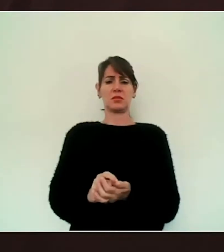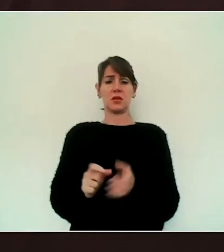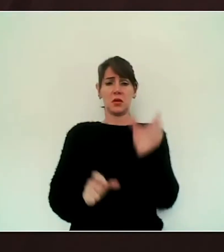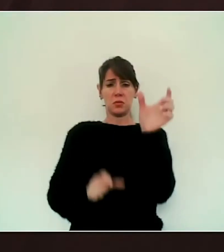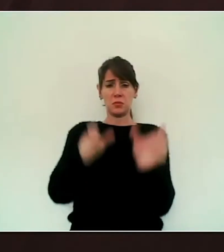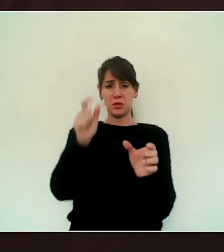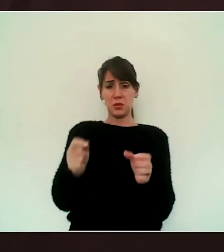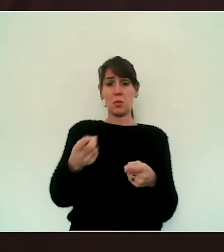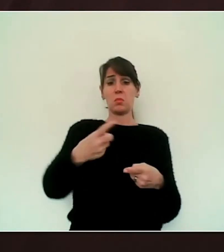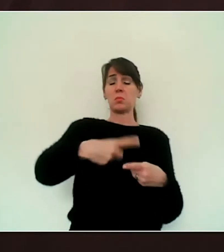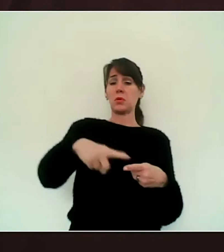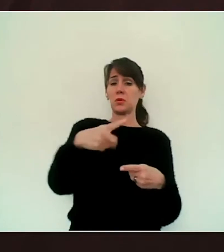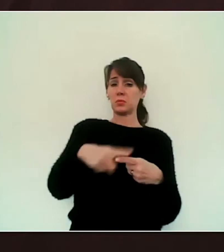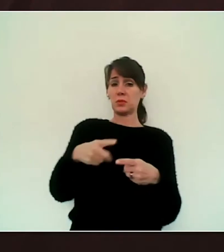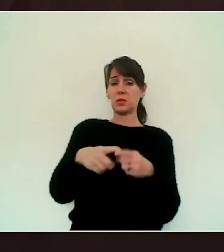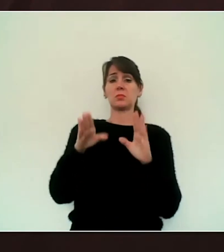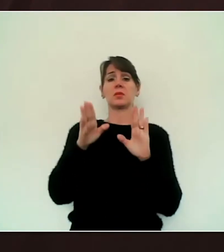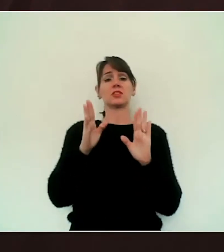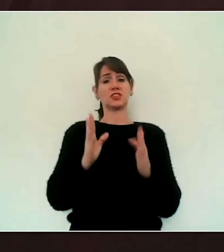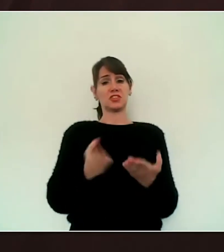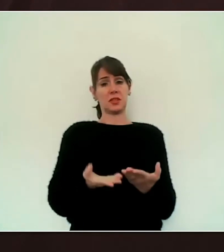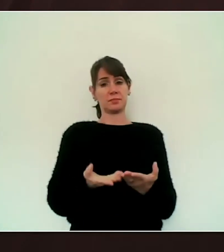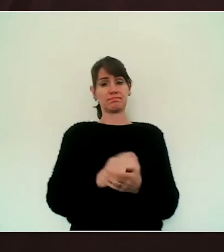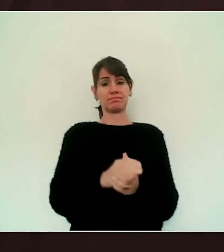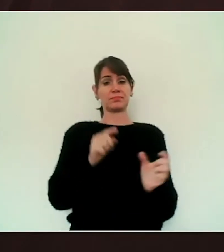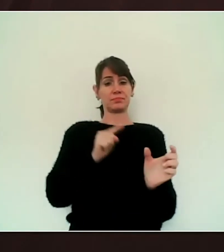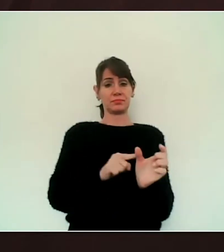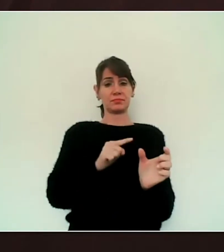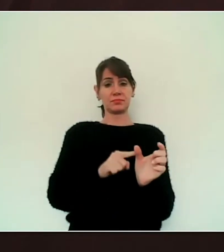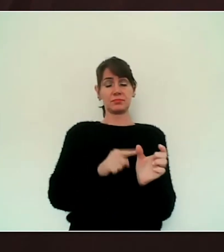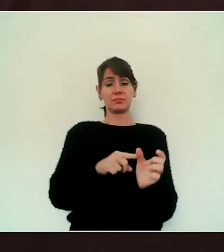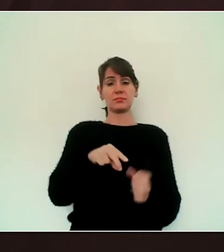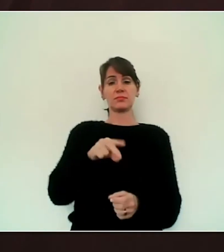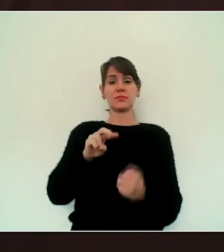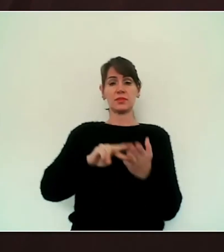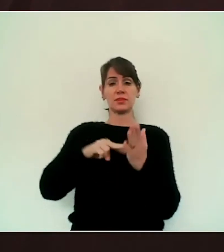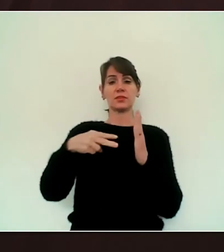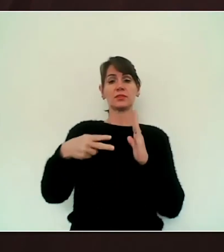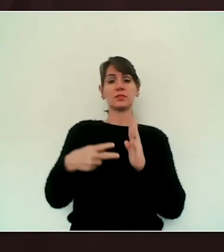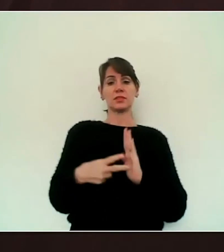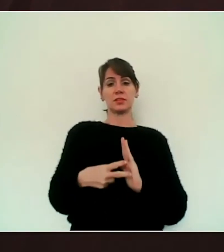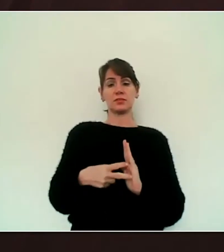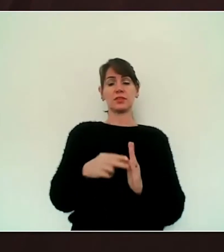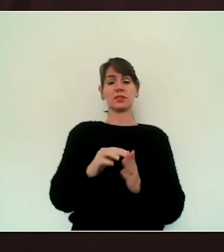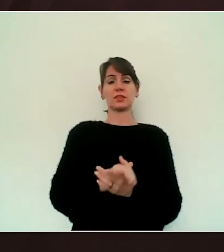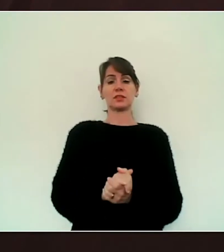brotar. O que é nicolaíta? Nicolaíta vem de grego nicolaites.